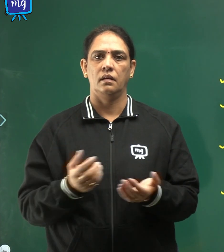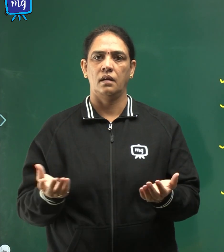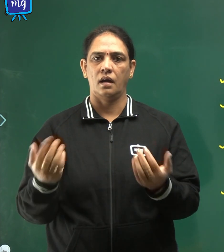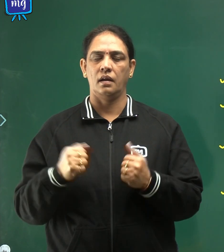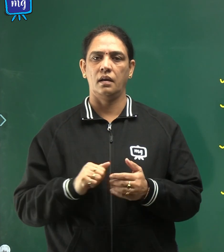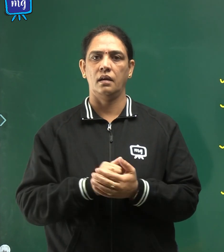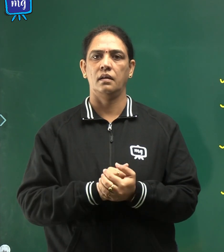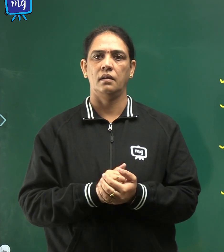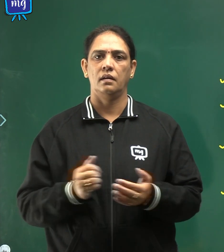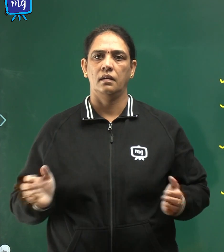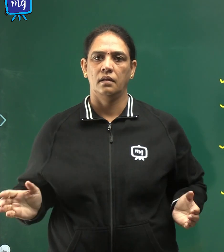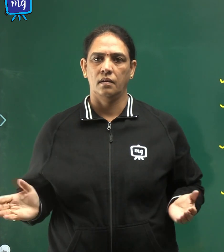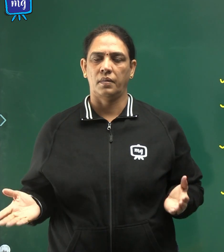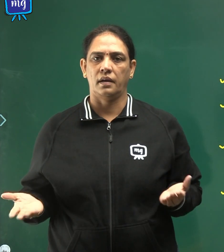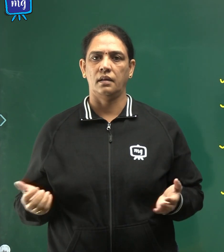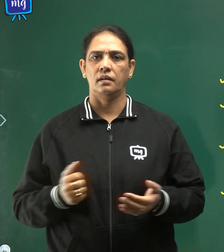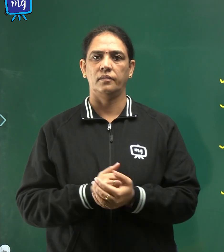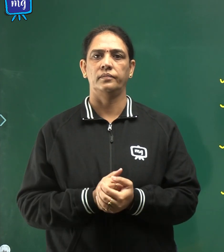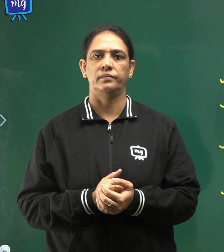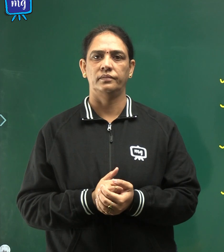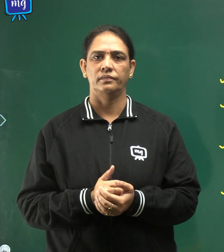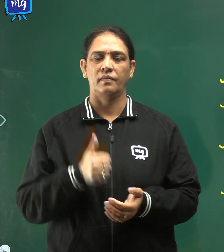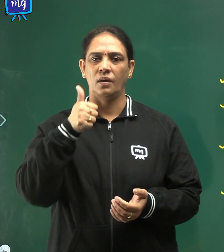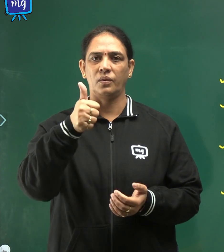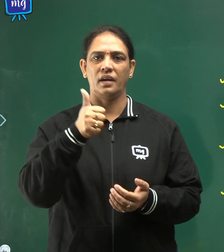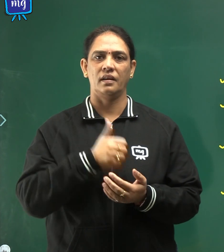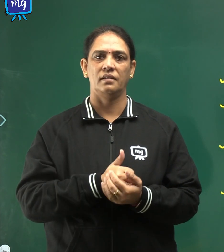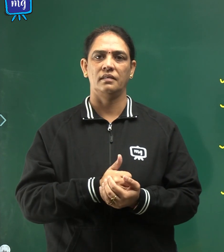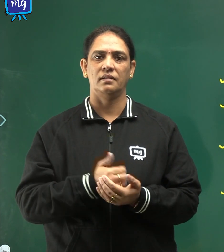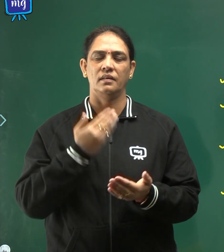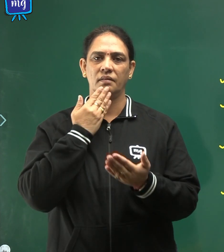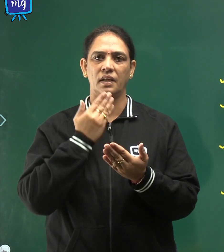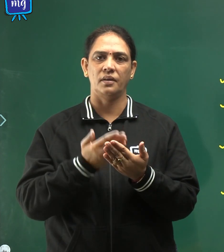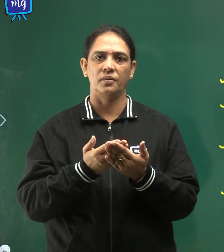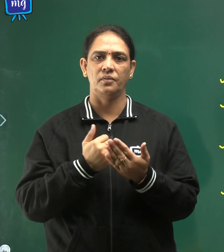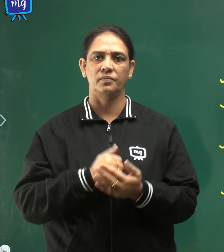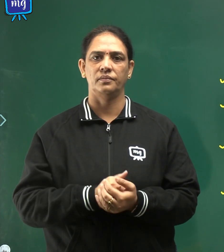आने की प्रायिकता। ओके, थैंक यू।